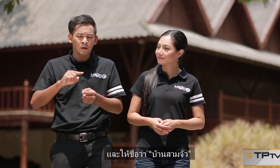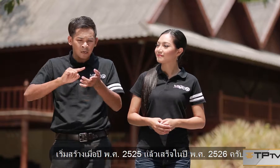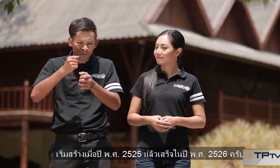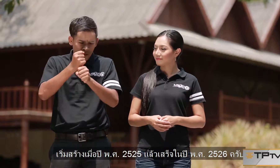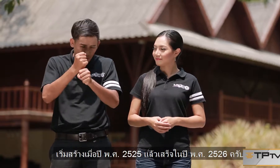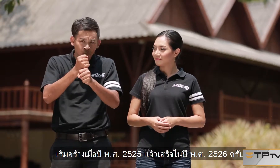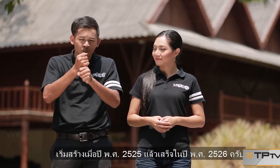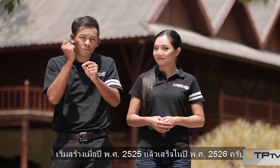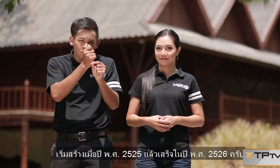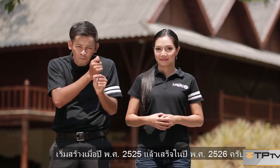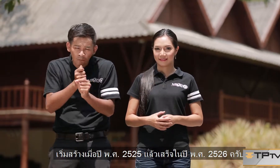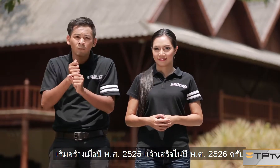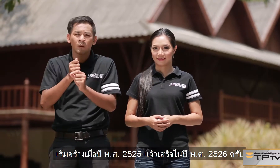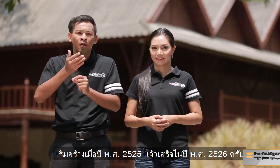เริ่มสร้างเมื่อปีพุทธศักราช